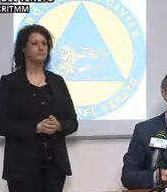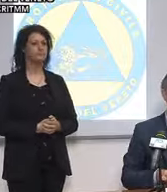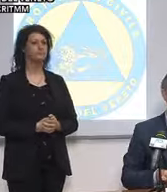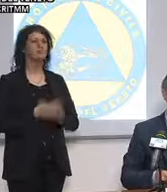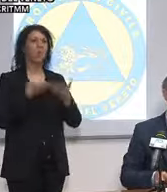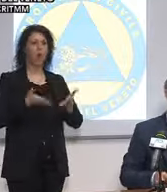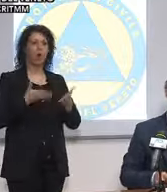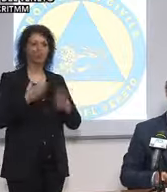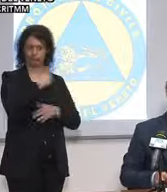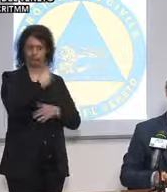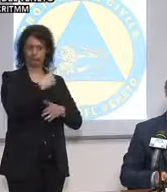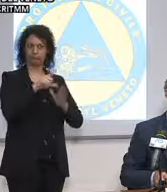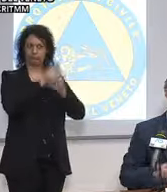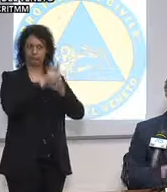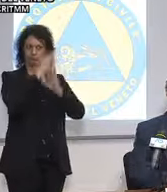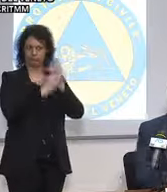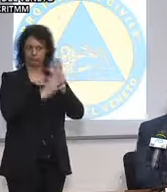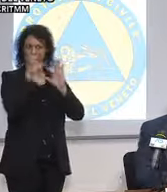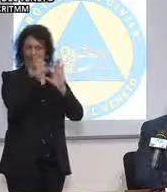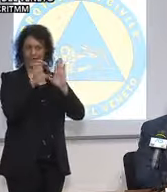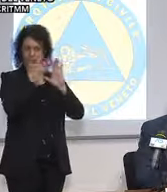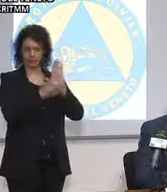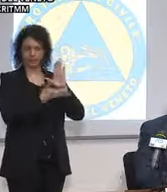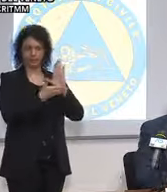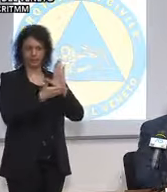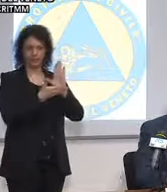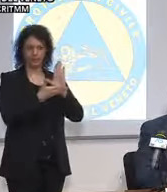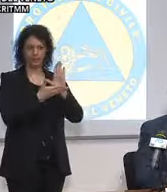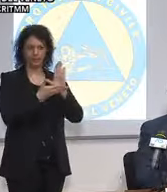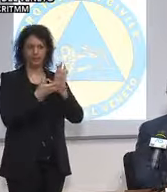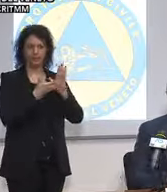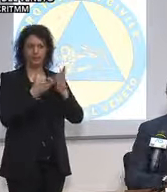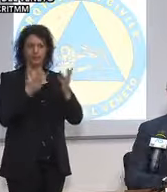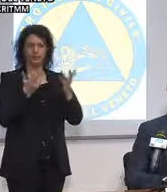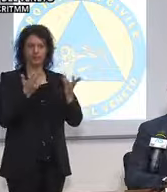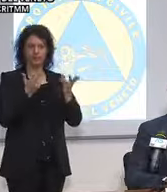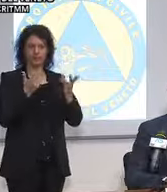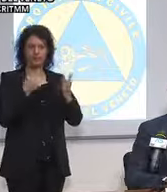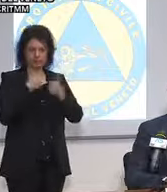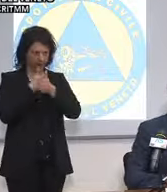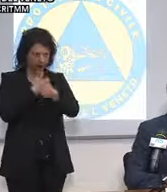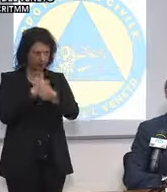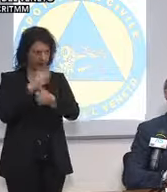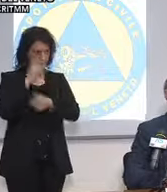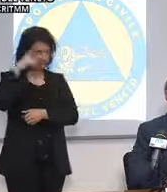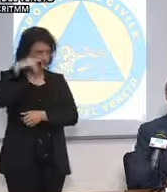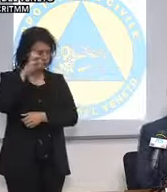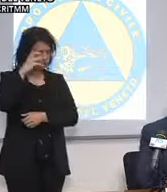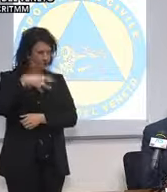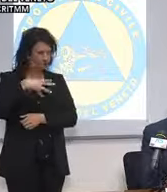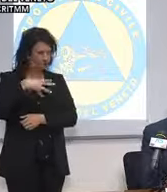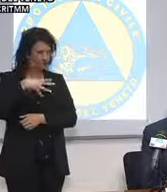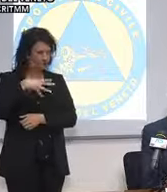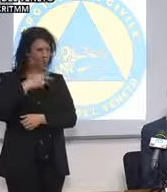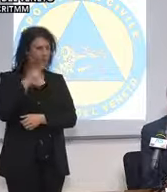provvedimento di oggi, noi inquadriamo completamente all'interno del DPCM, cioè quando lei dice che si può,